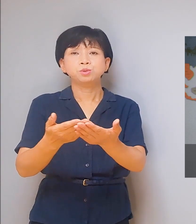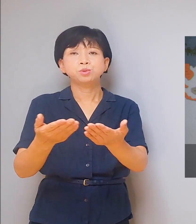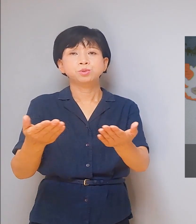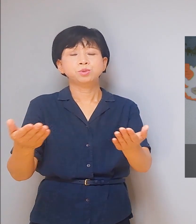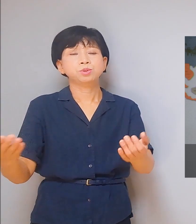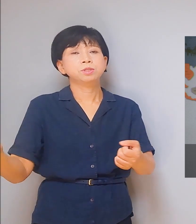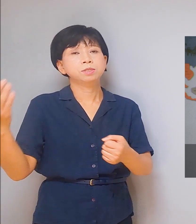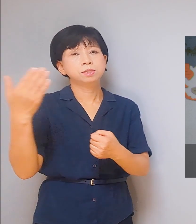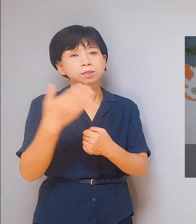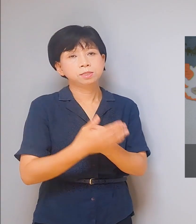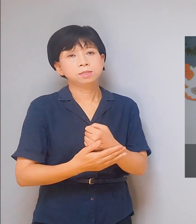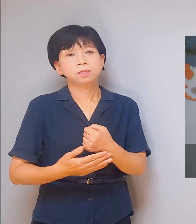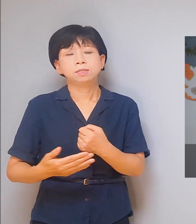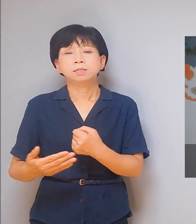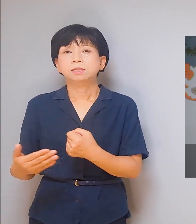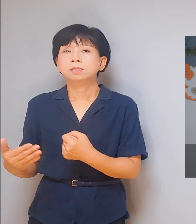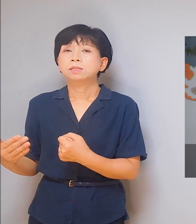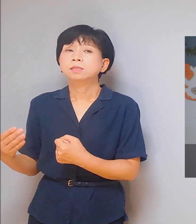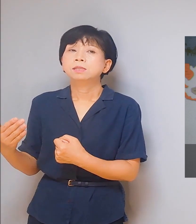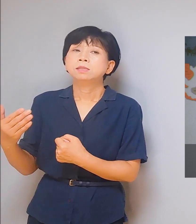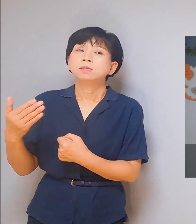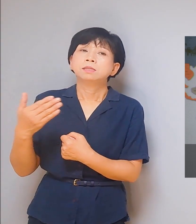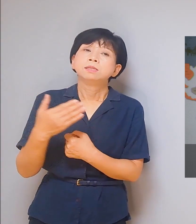값없이 주는